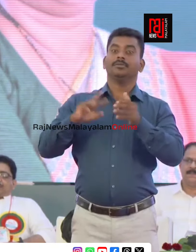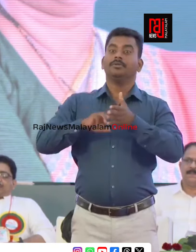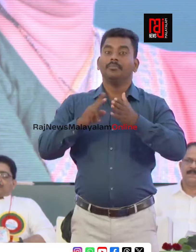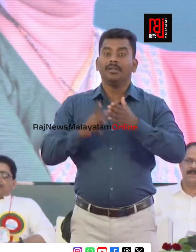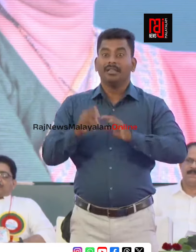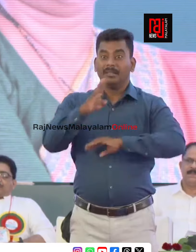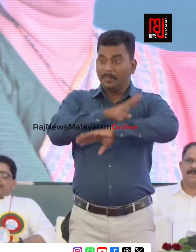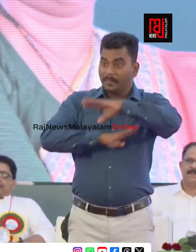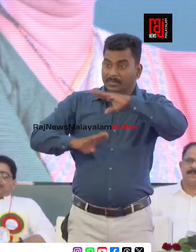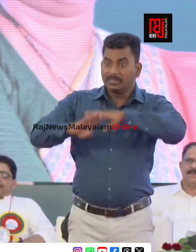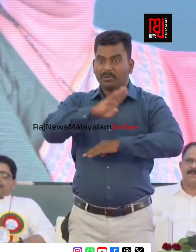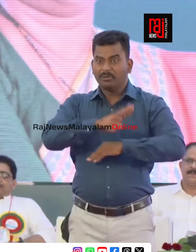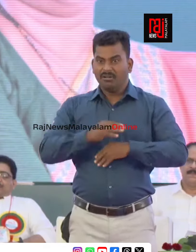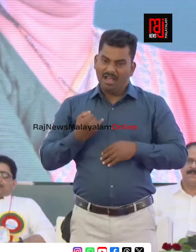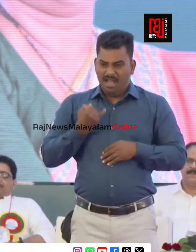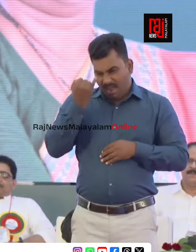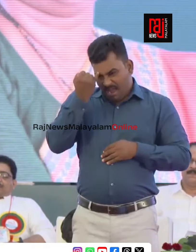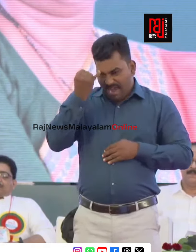ഭിന്നശേഷിക്കാർ നേതൃനൽകുന്ന